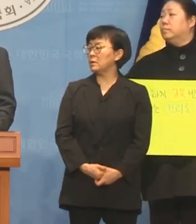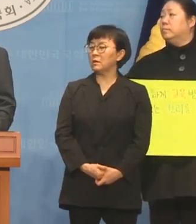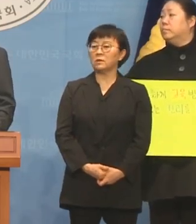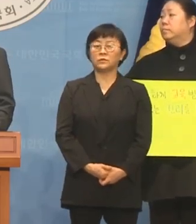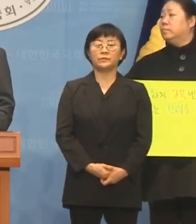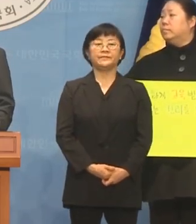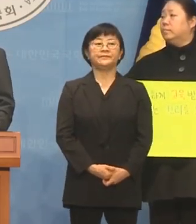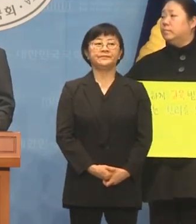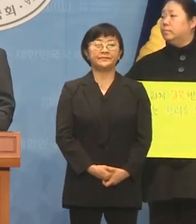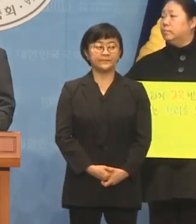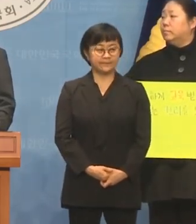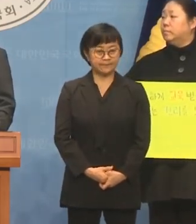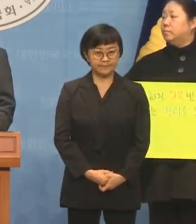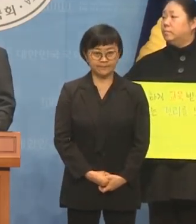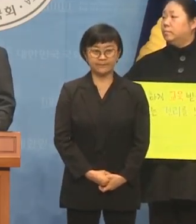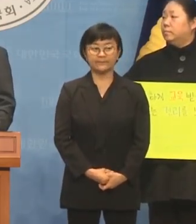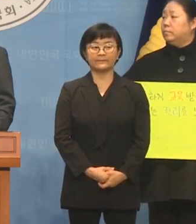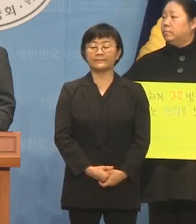네,